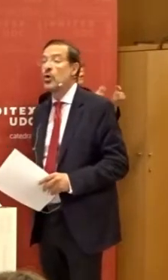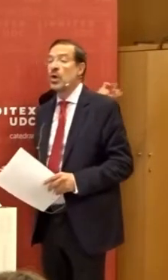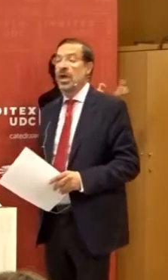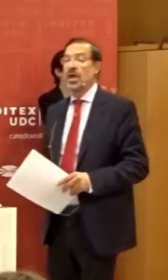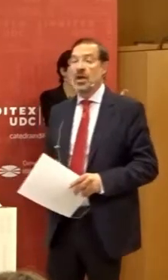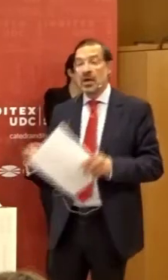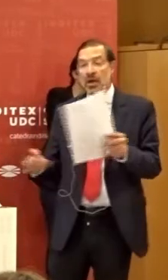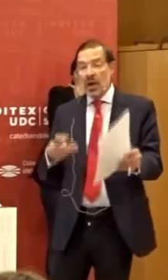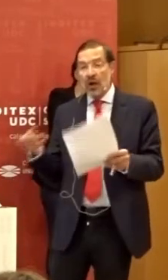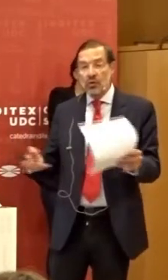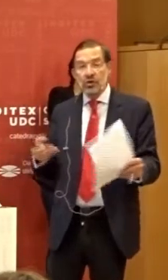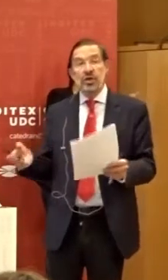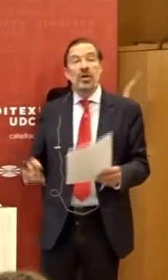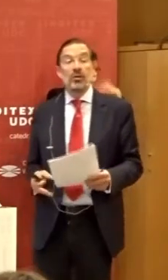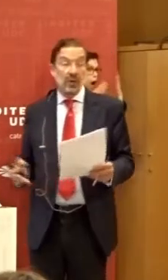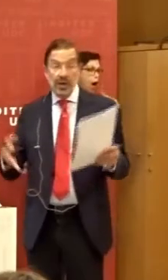hecho